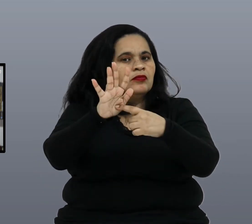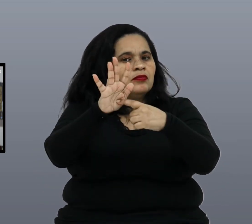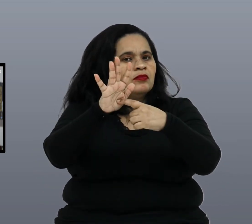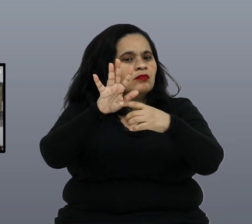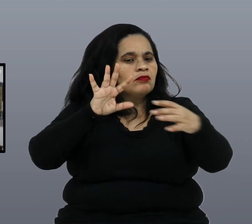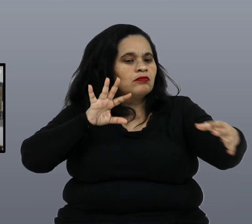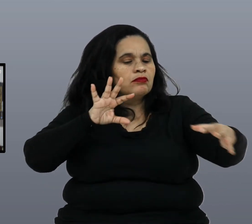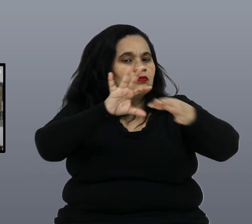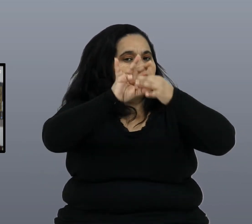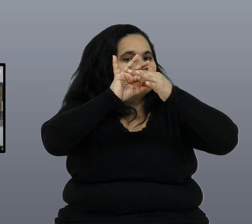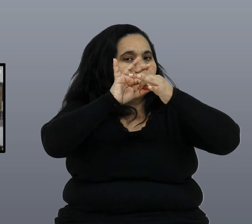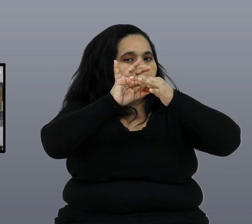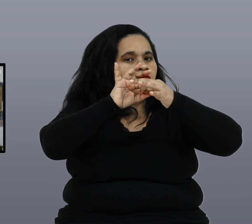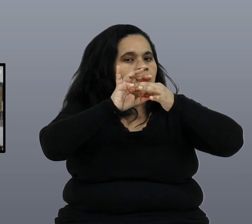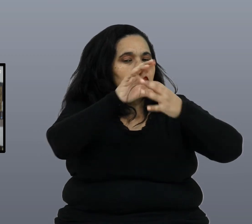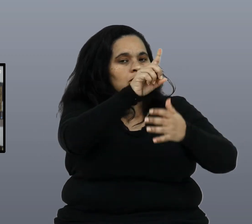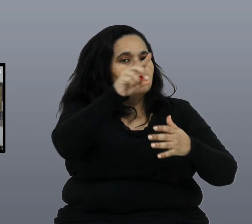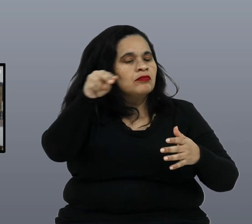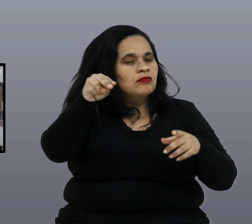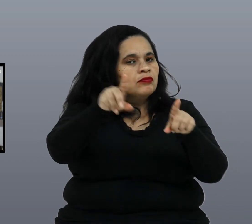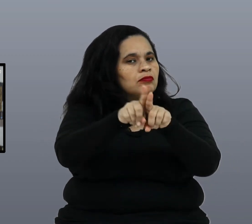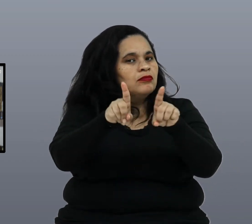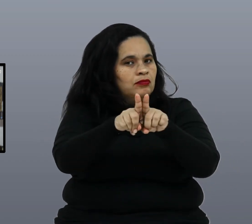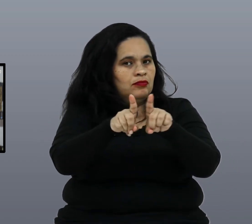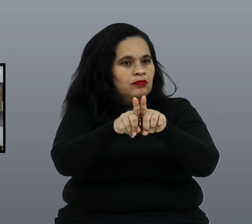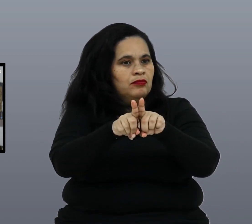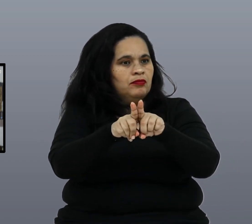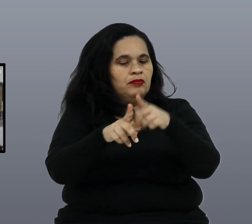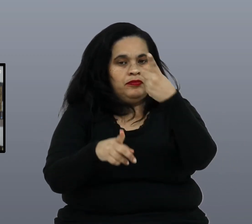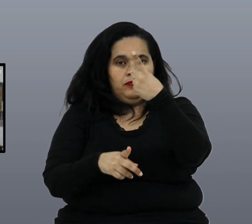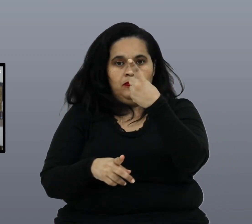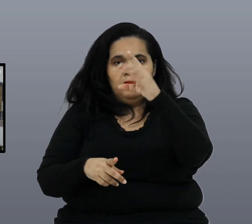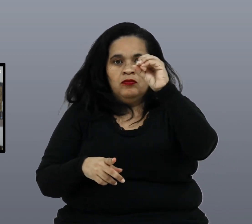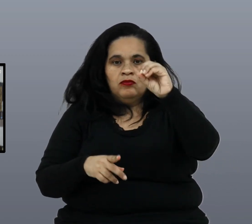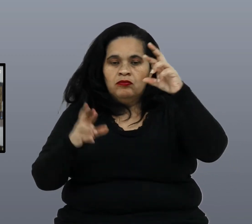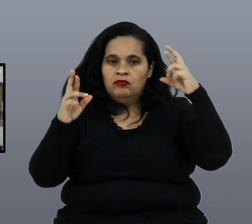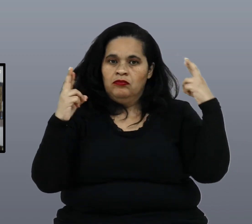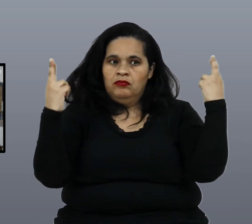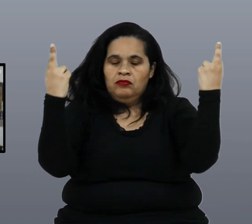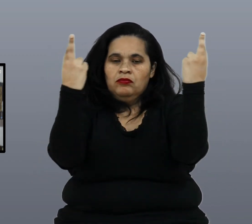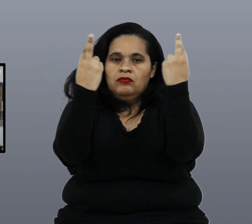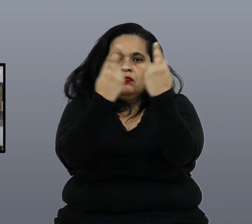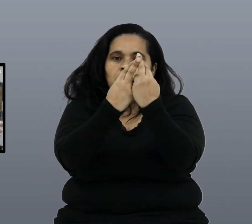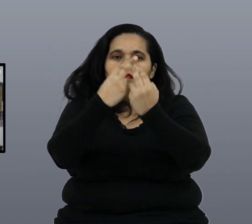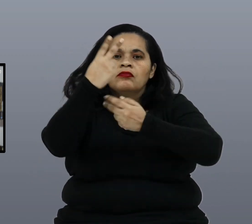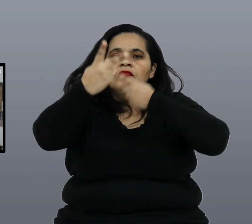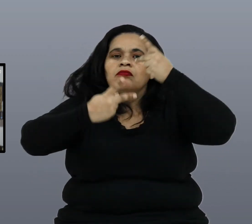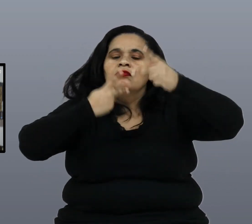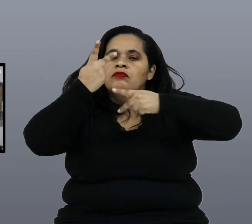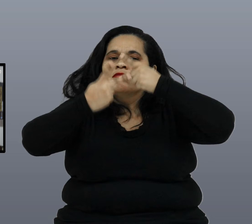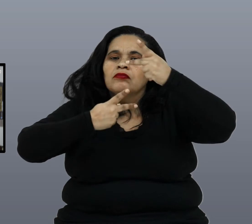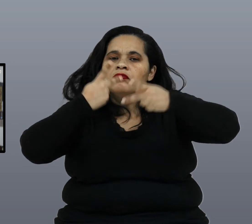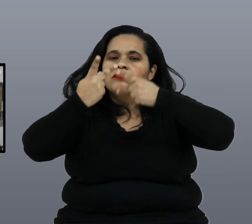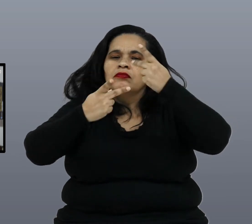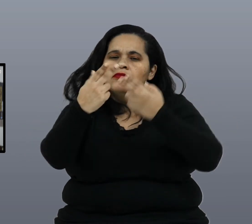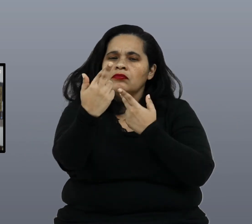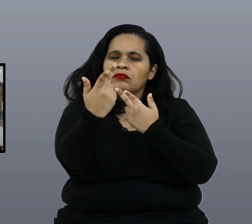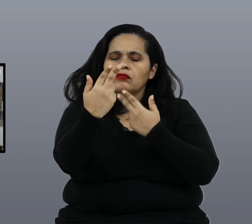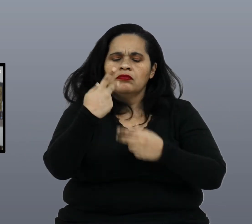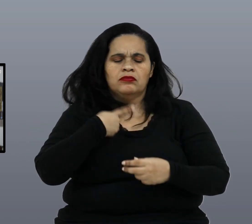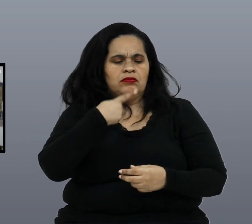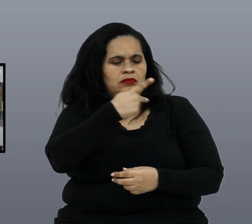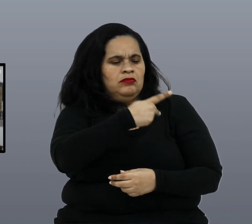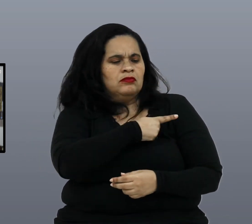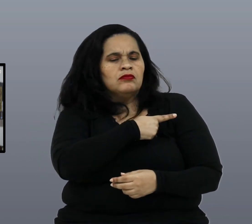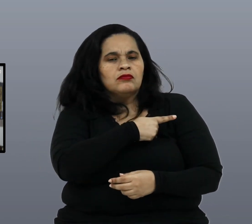conexão com Daniel. Então, estes 10 reinos, como nós comentamos aqui, o pastor falou, são